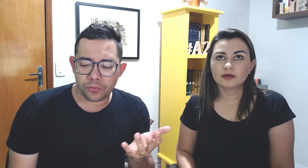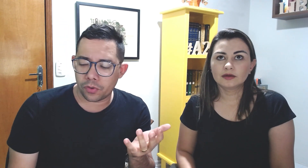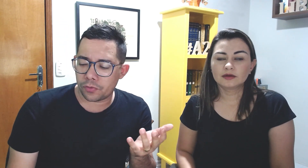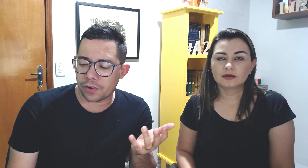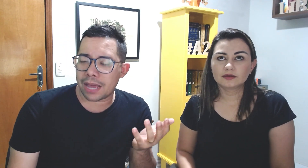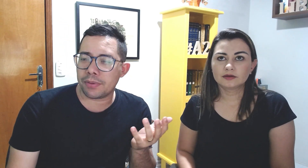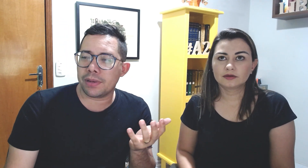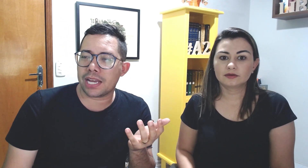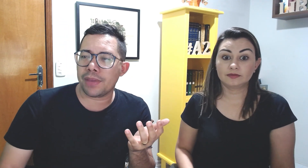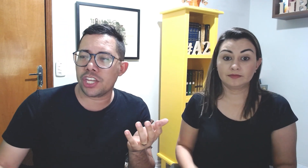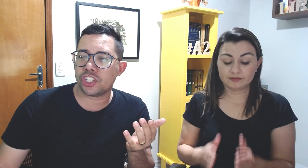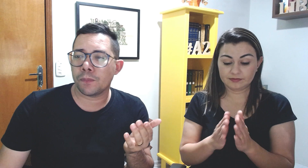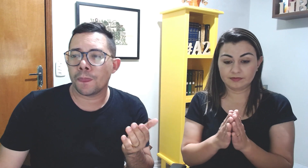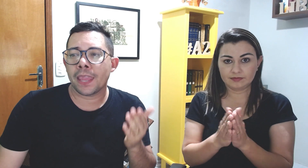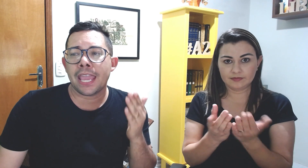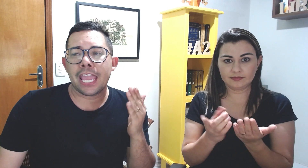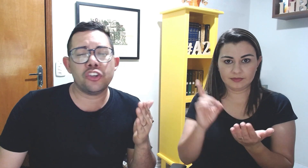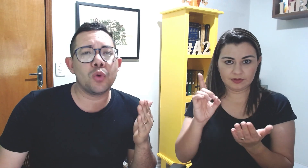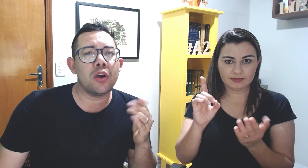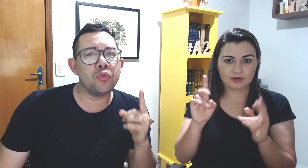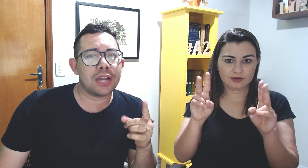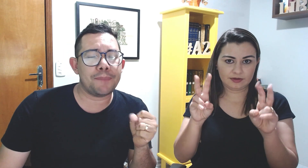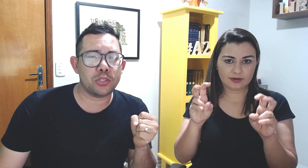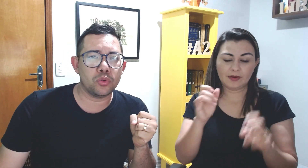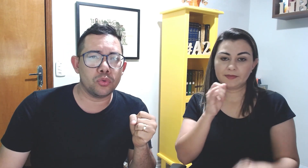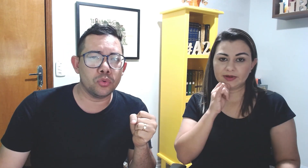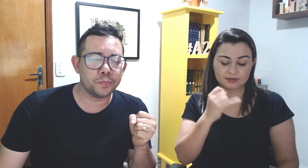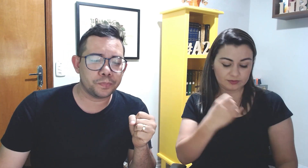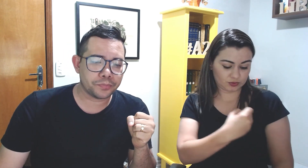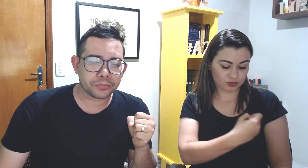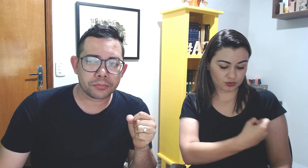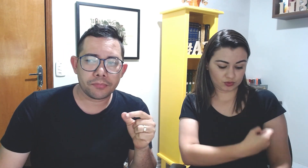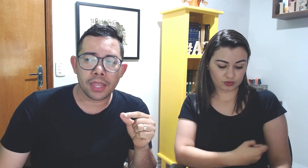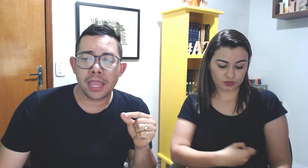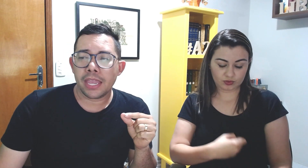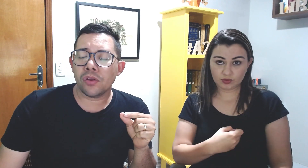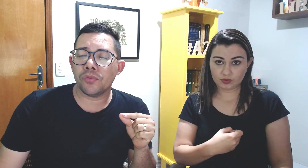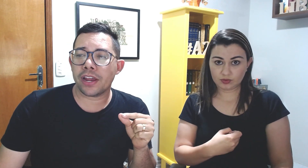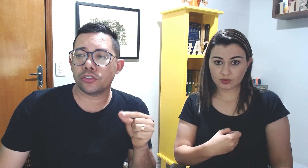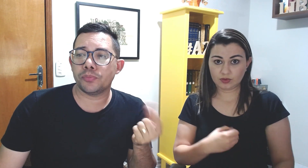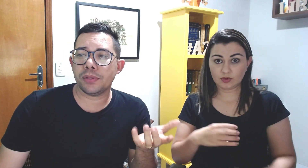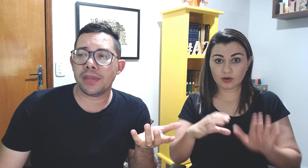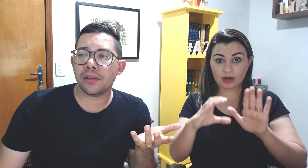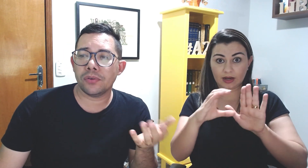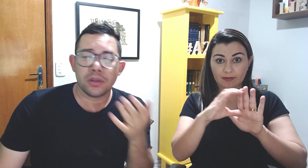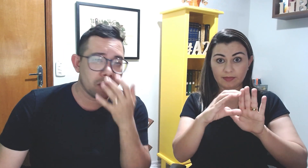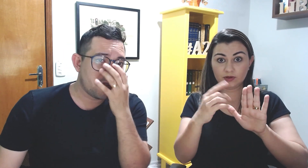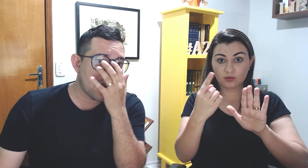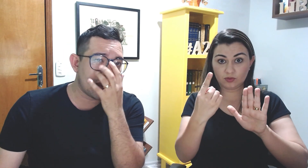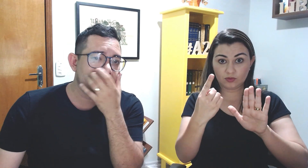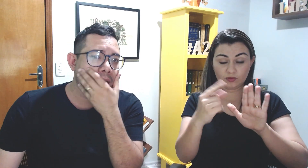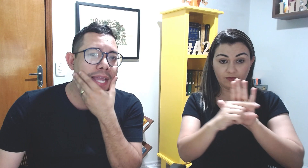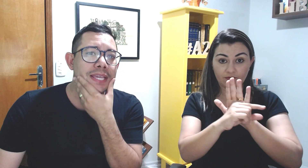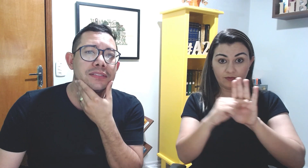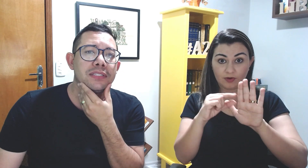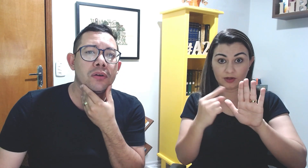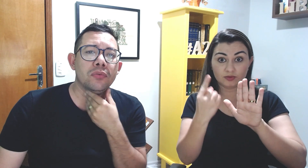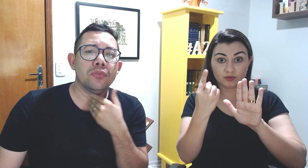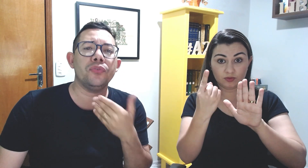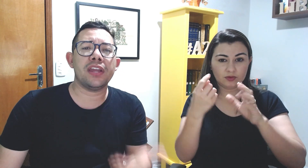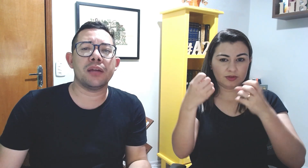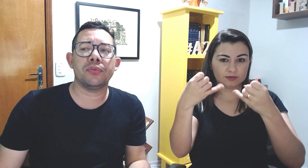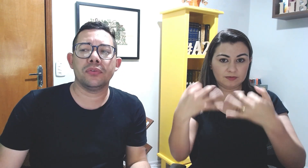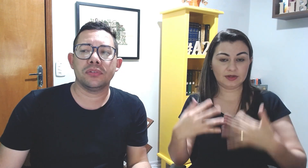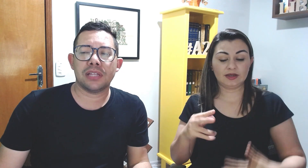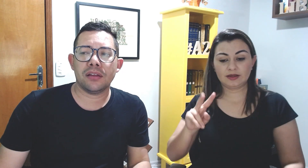for falar biblicamente, em João, no capítulo 1, e no verso 1, fala a questão